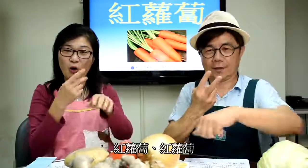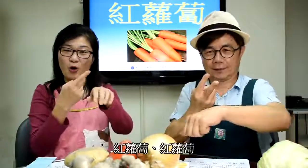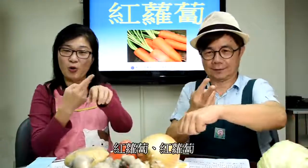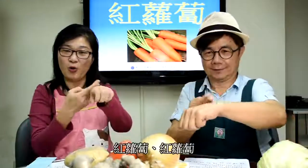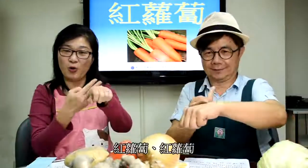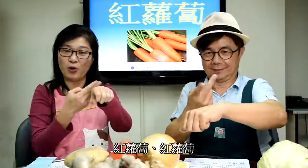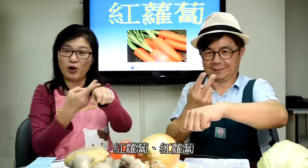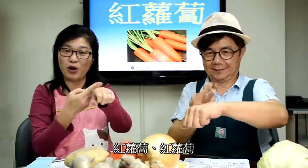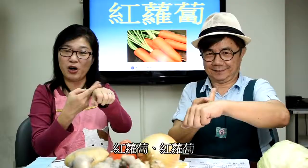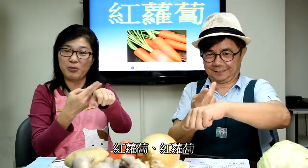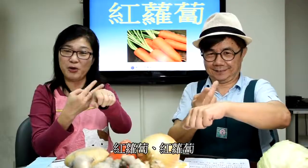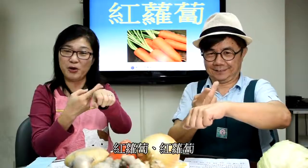红萝卜，